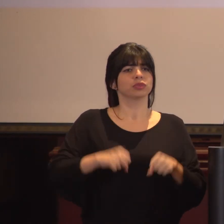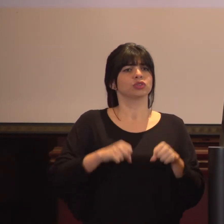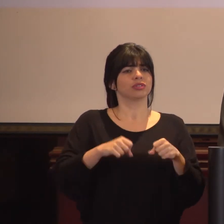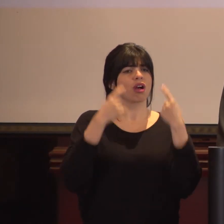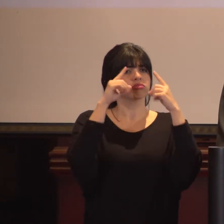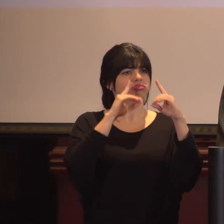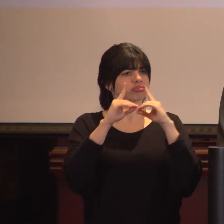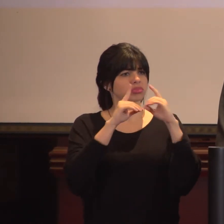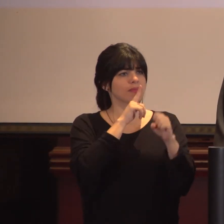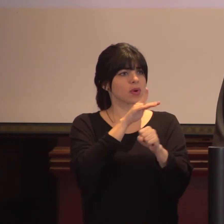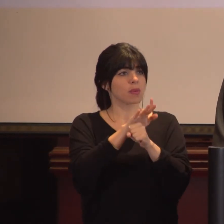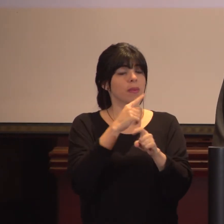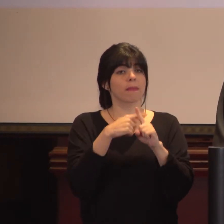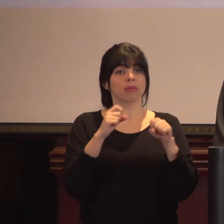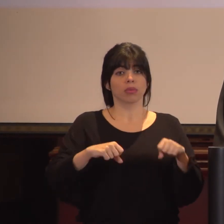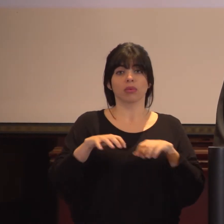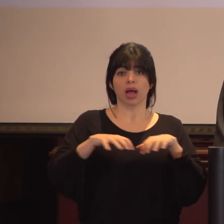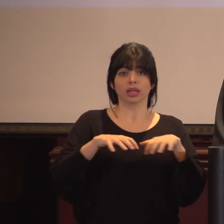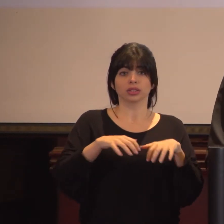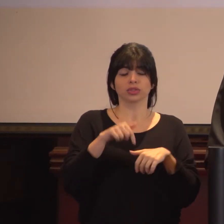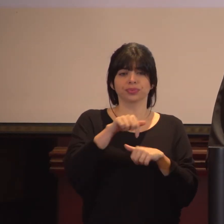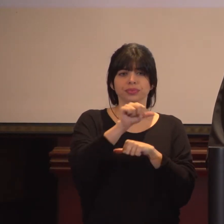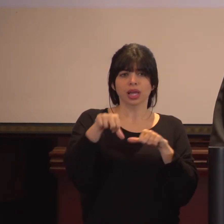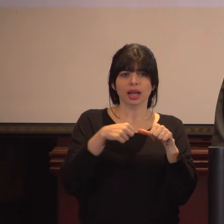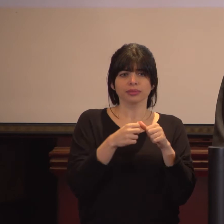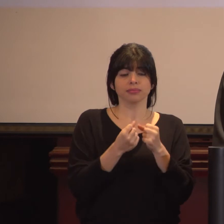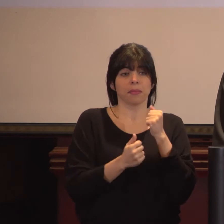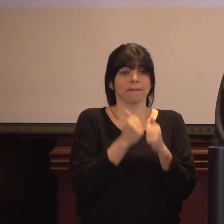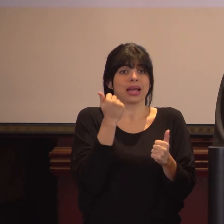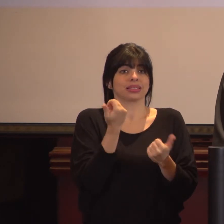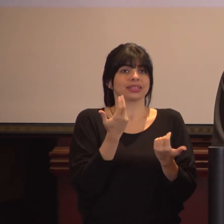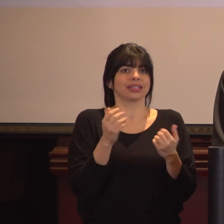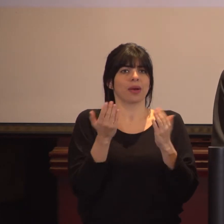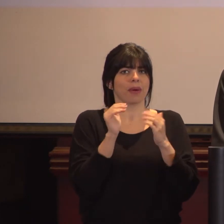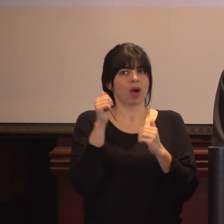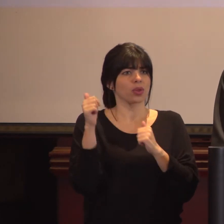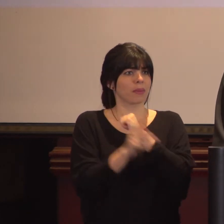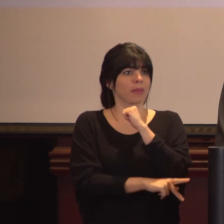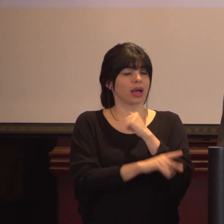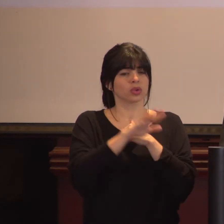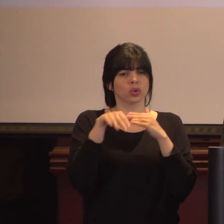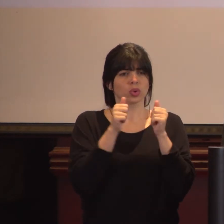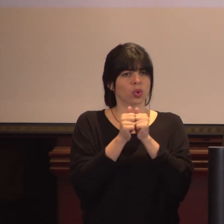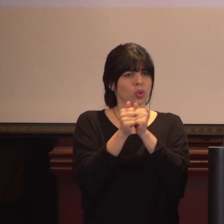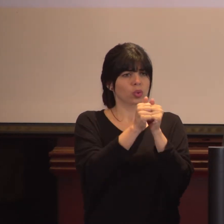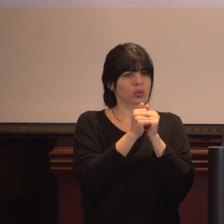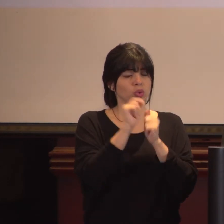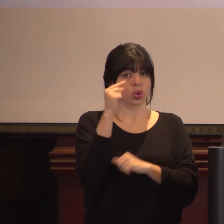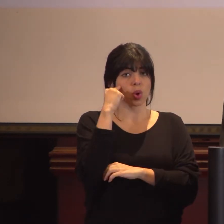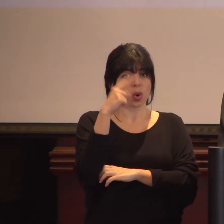diálogo compromiso y acción en esta región mucho más que ninguna otra todos juntos